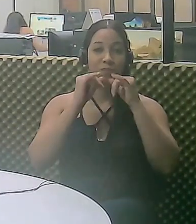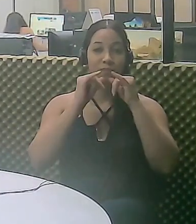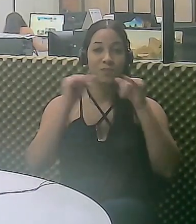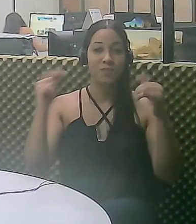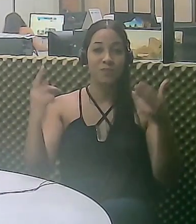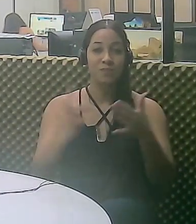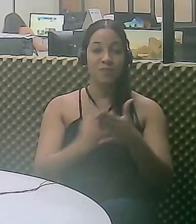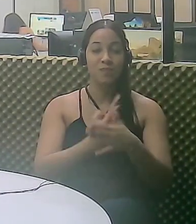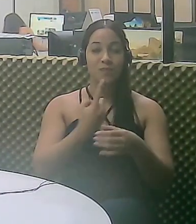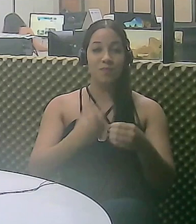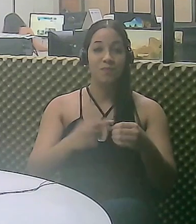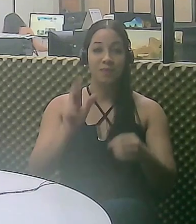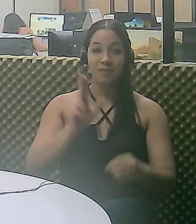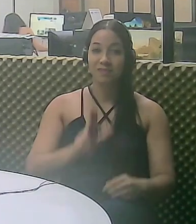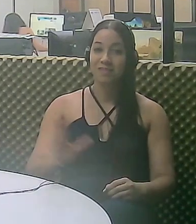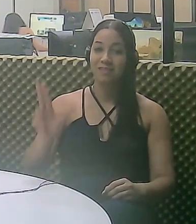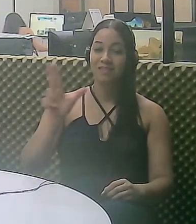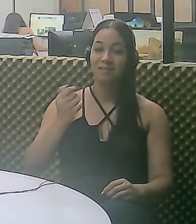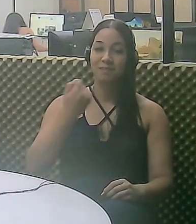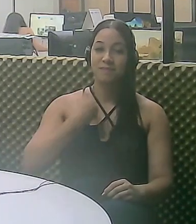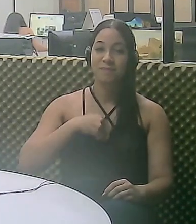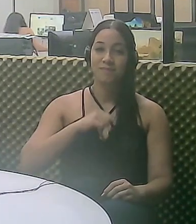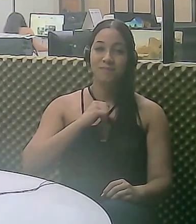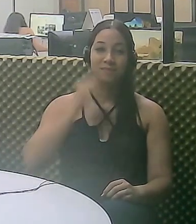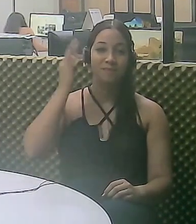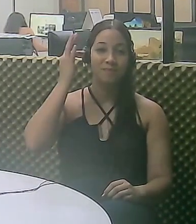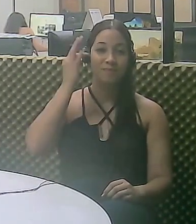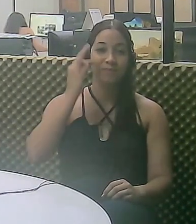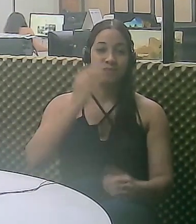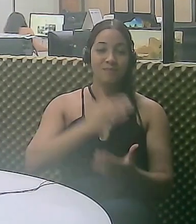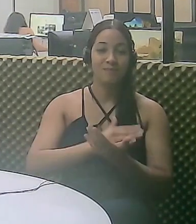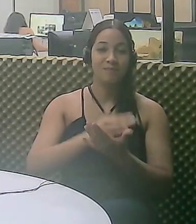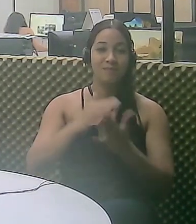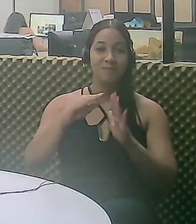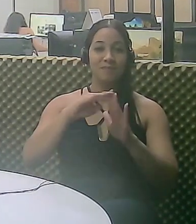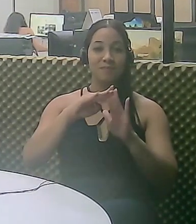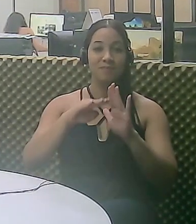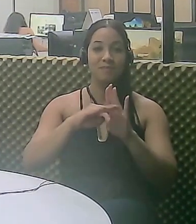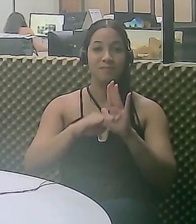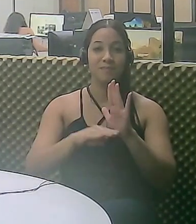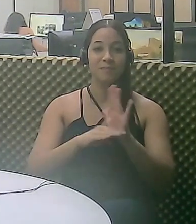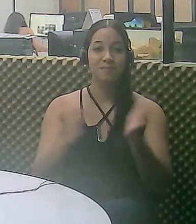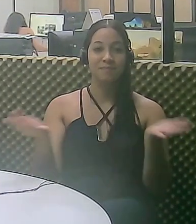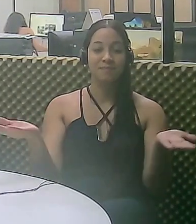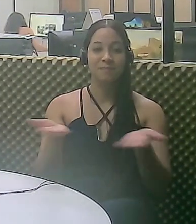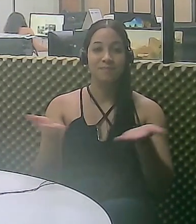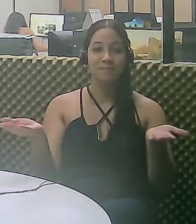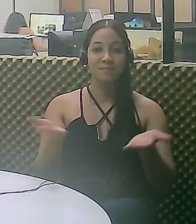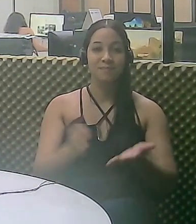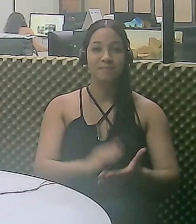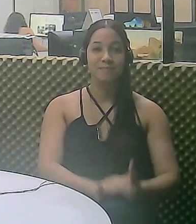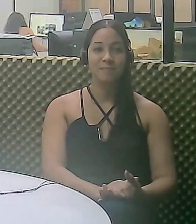fato acontece em Uberlândia. Eu sou o Fernando Cássio e começamos com os destaques da edição de hoje.